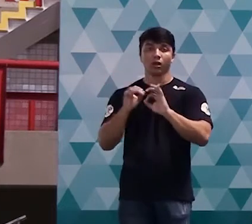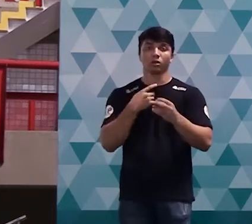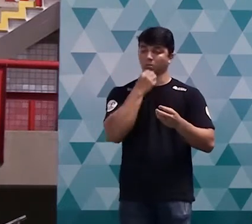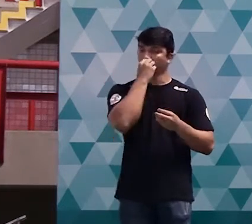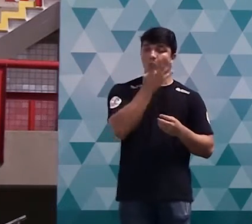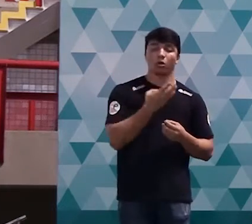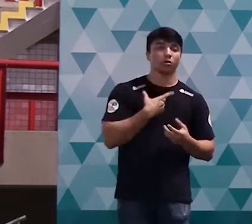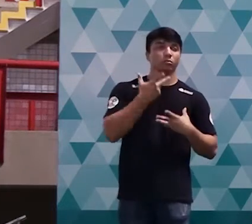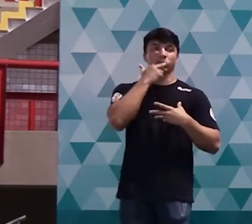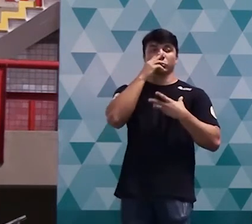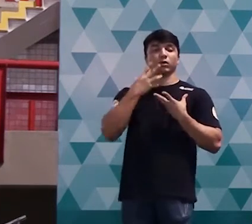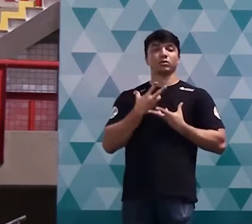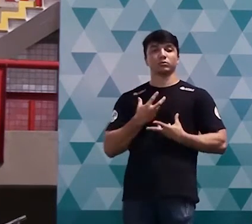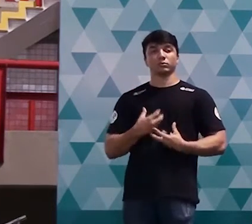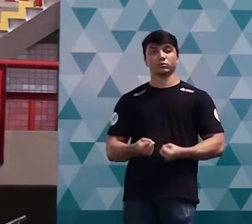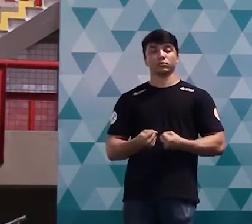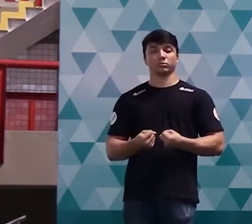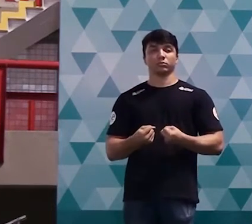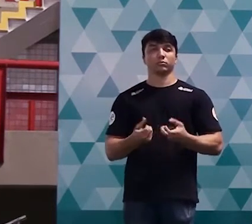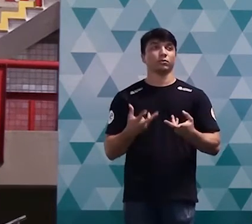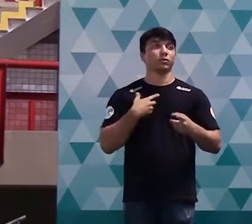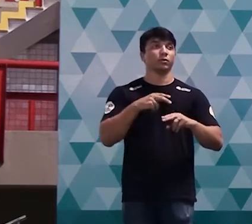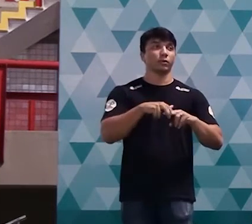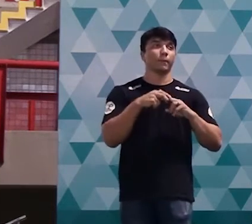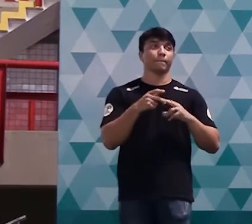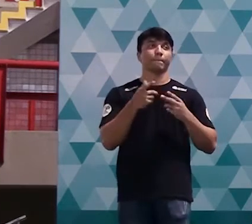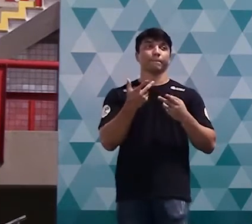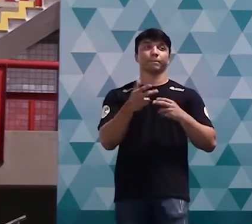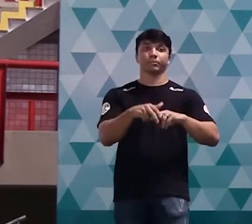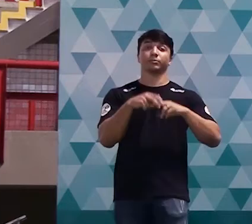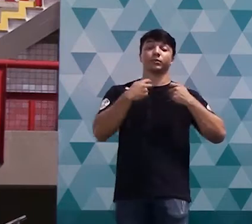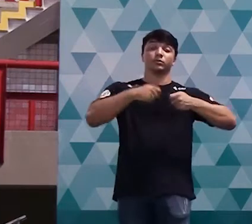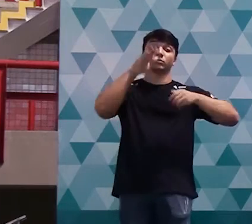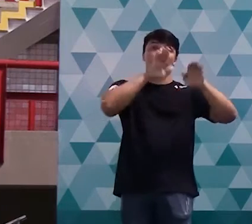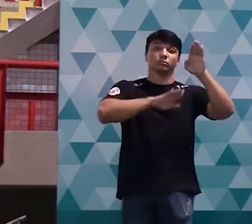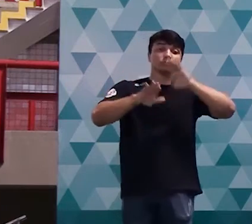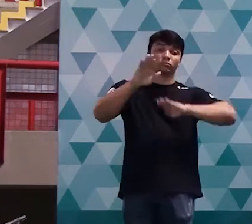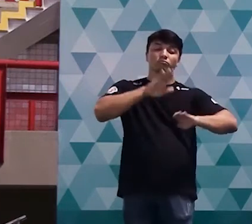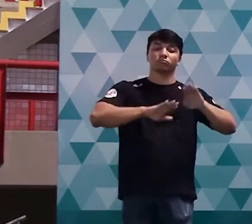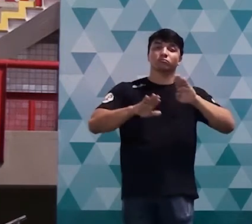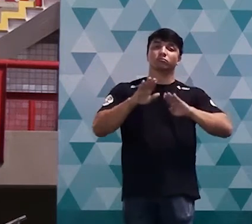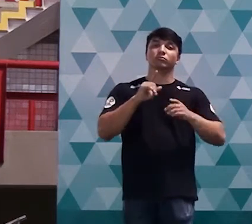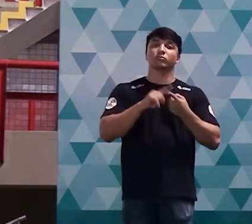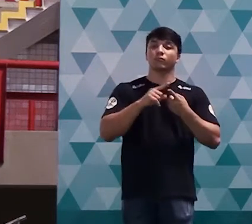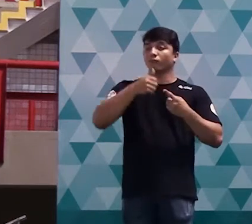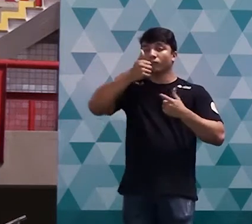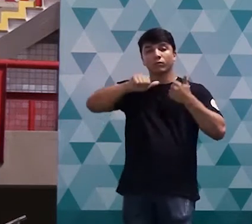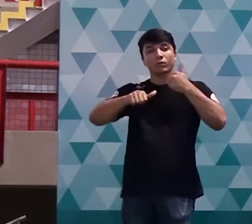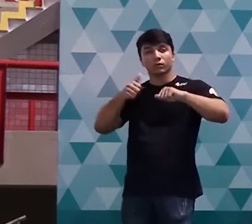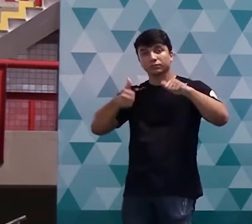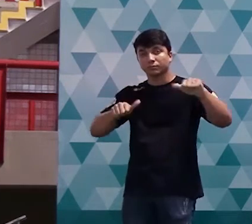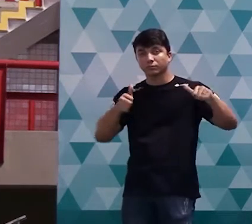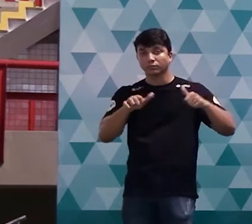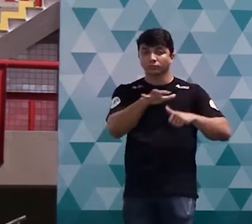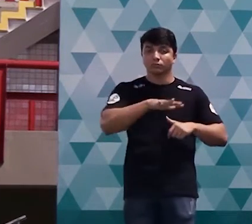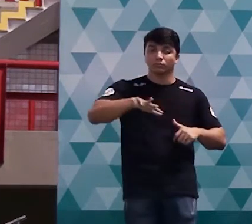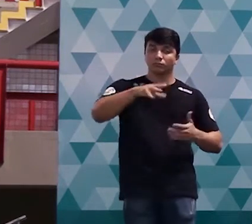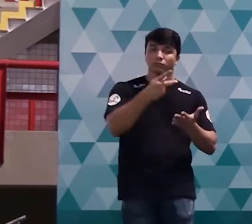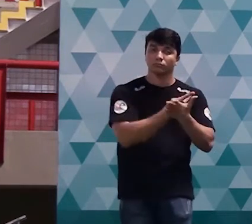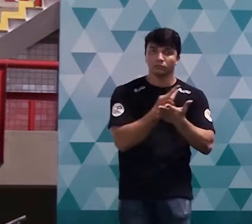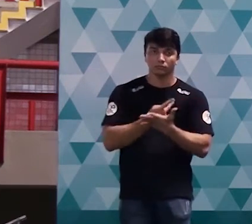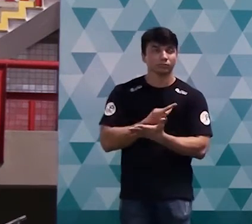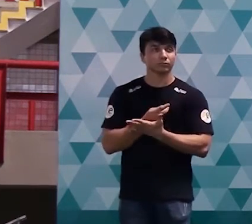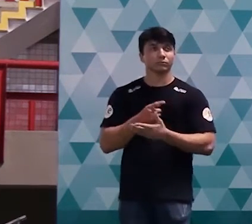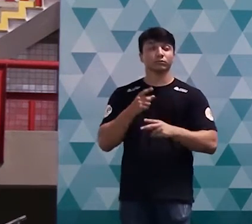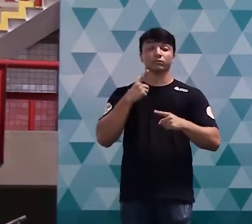você se acomoda. Então, a gente tem que ter muito cuidado, né, quando a gente está analisando as situações de